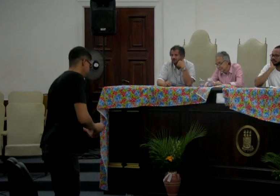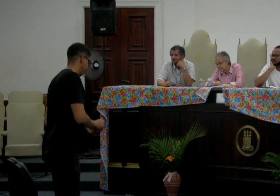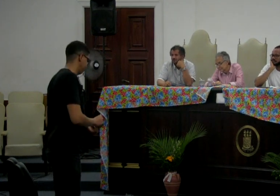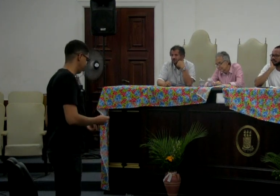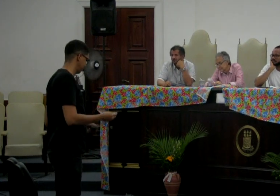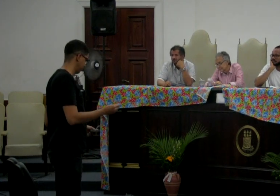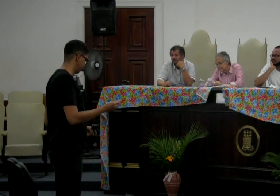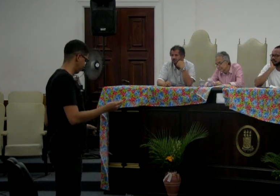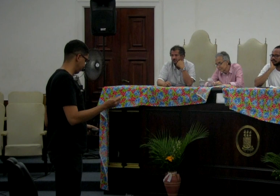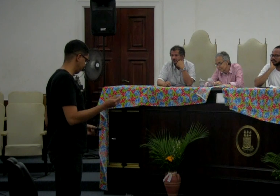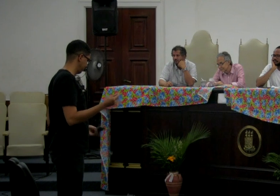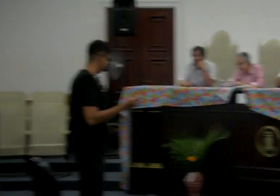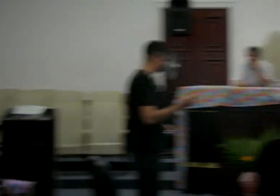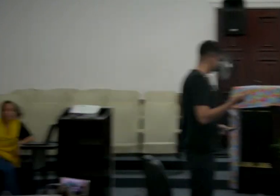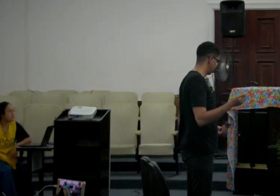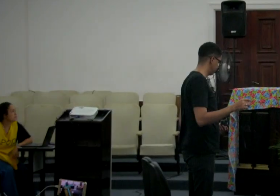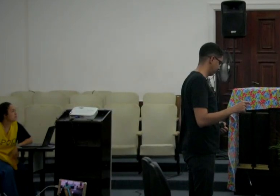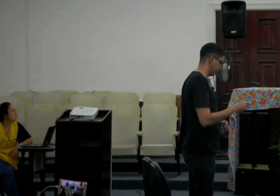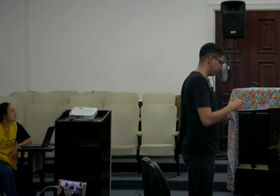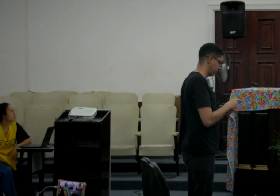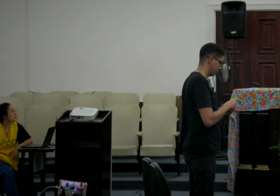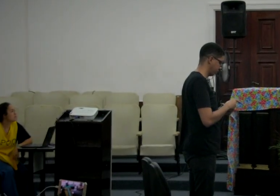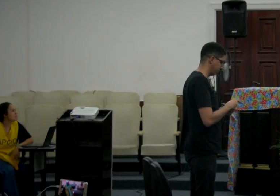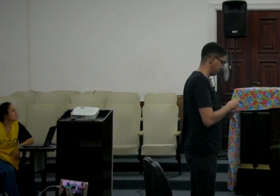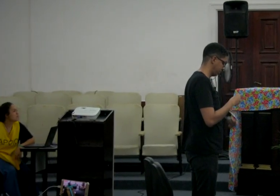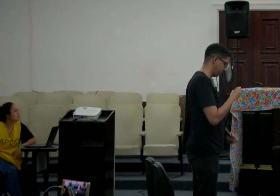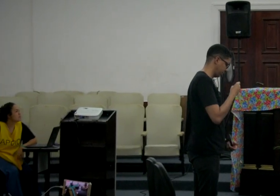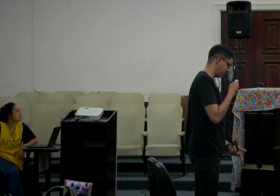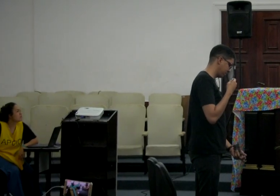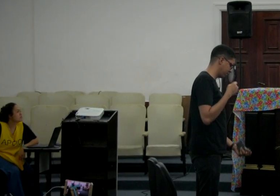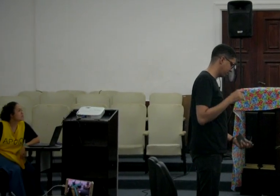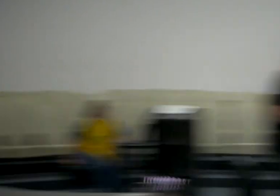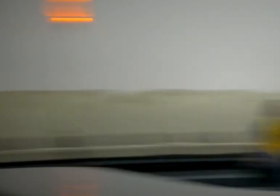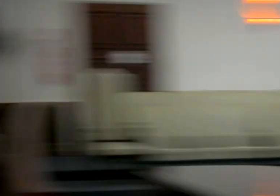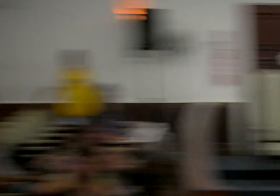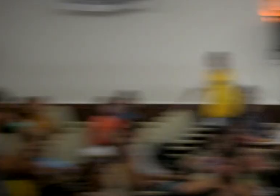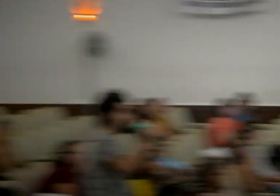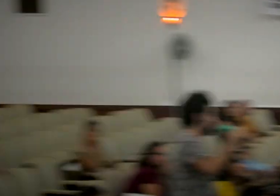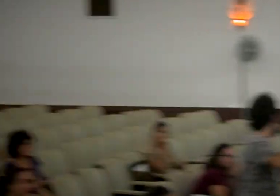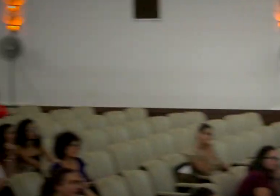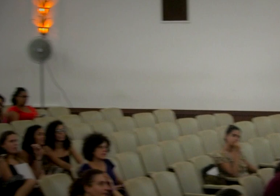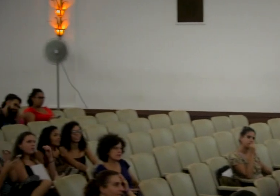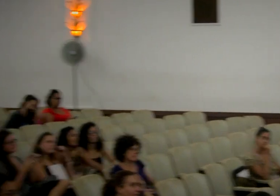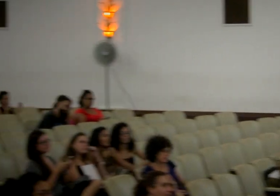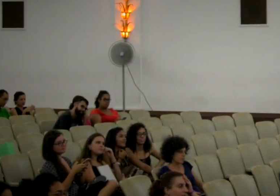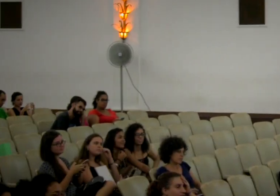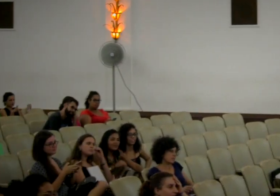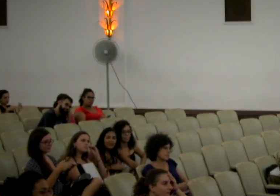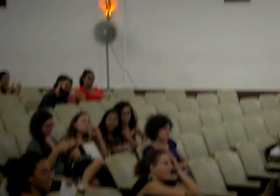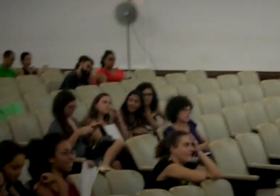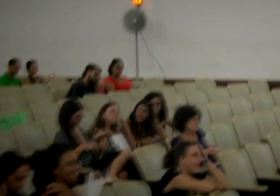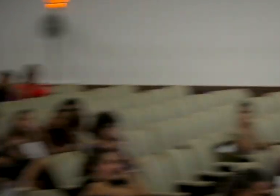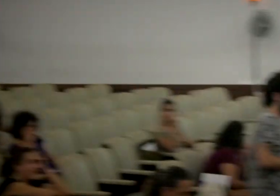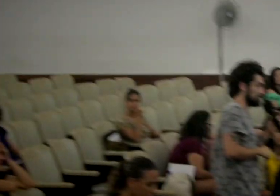Me gostaria... Só peço para esperar um pouco para o intérprete colocar a tradução, senão ele